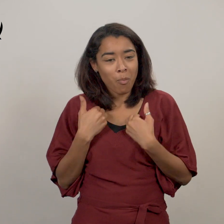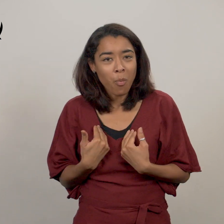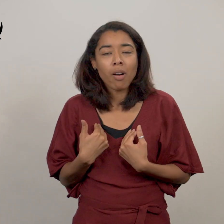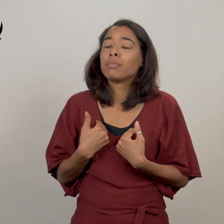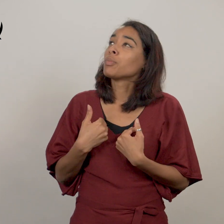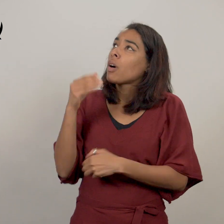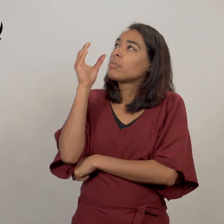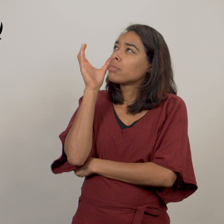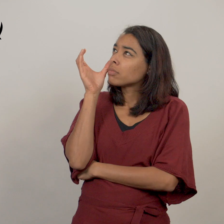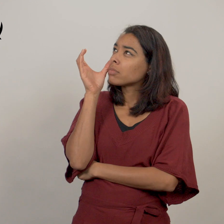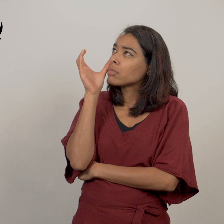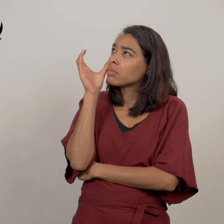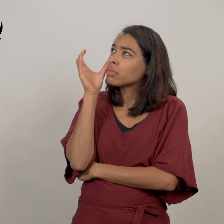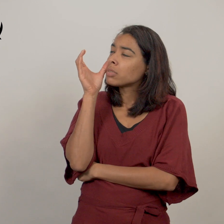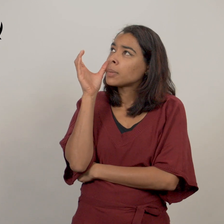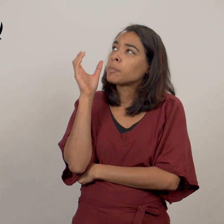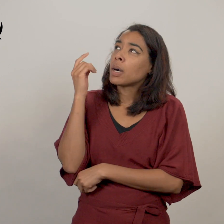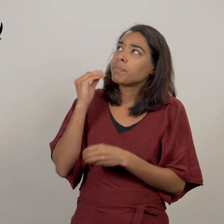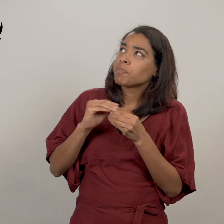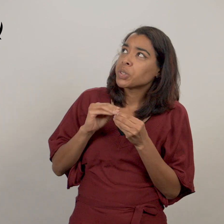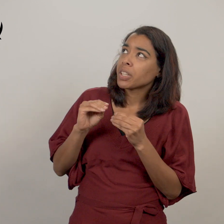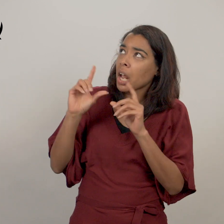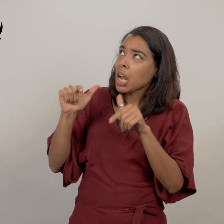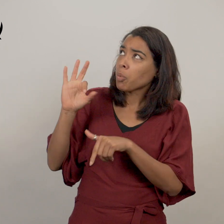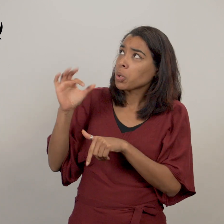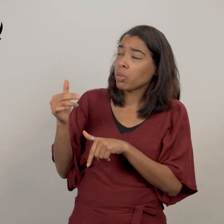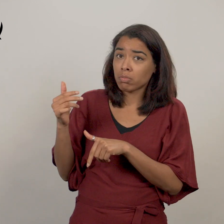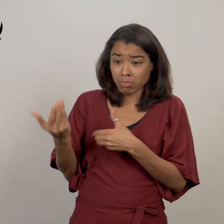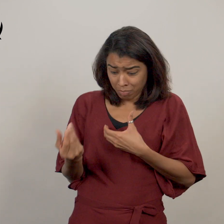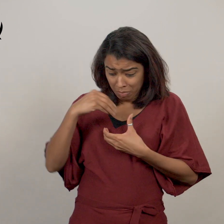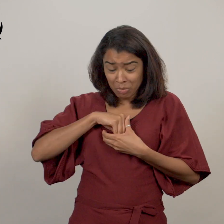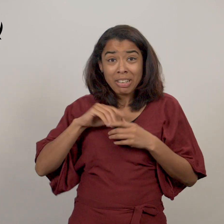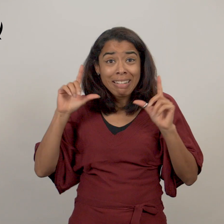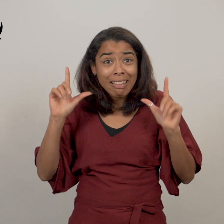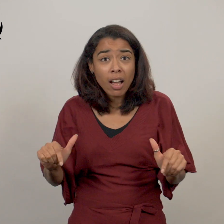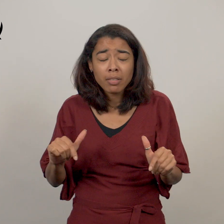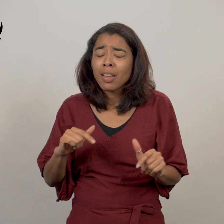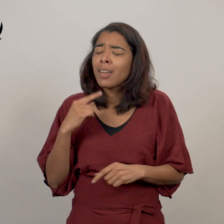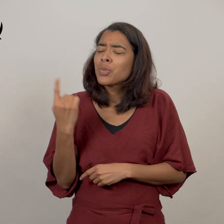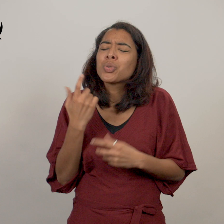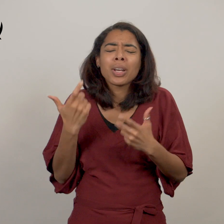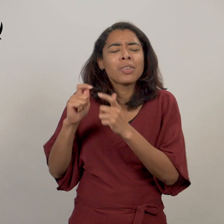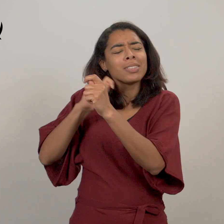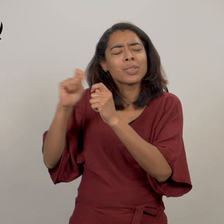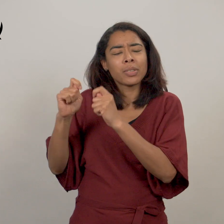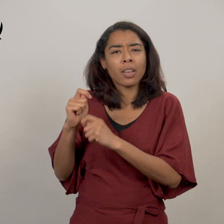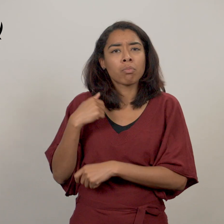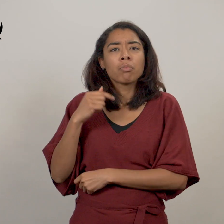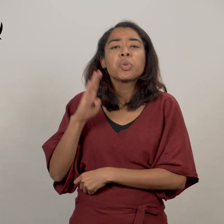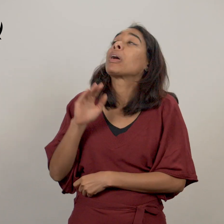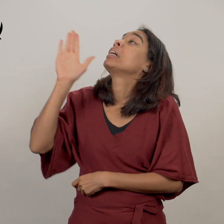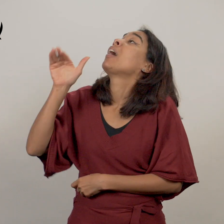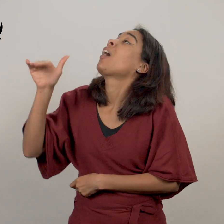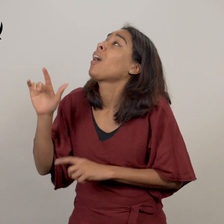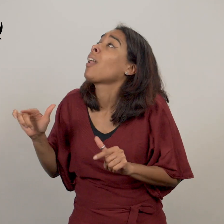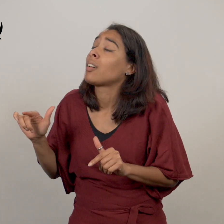prends du temps avec lui pour l'écouter, je n'ai pas à me demander s'il est là, il vit en moi et il veut toujours me parler. Je n'ai pas à gagner